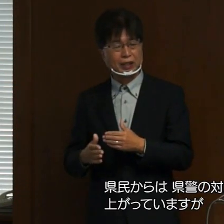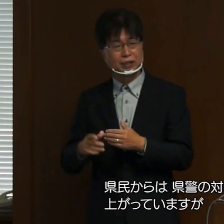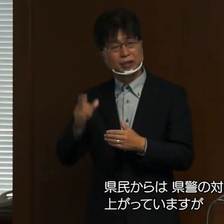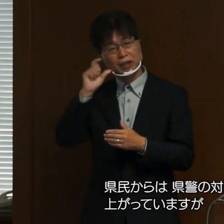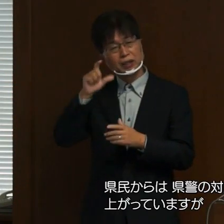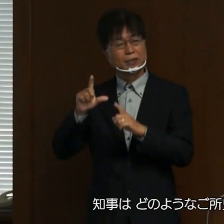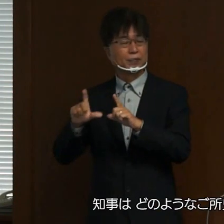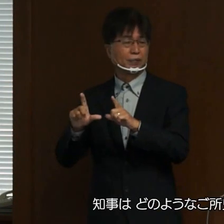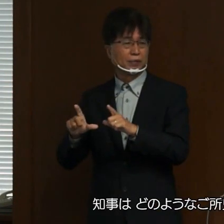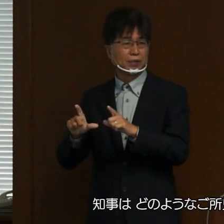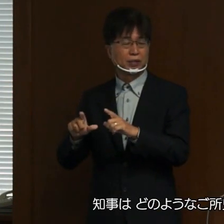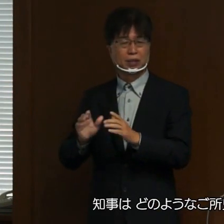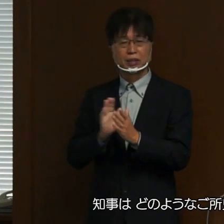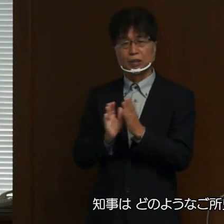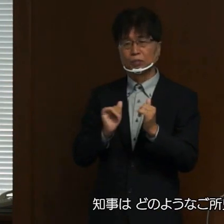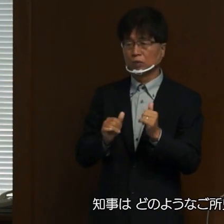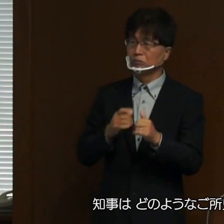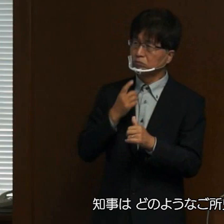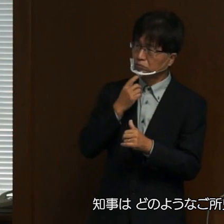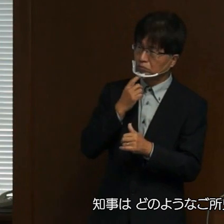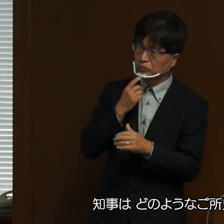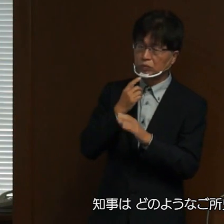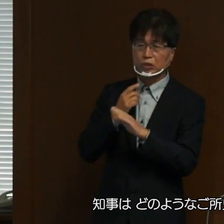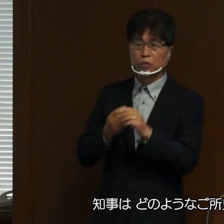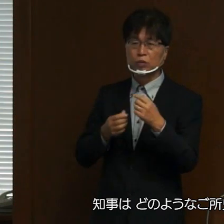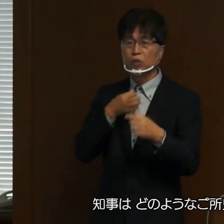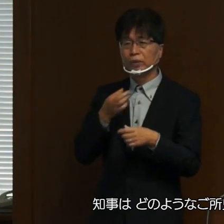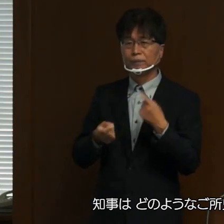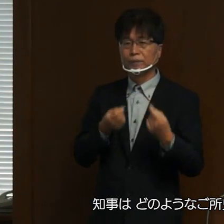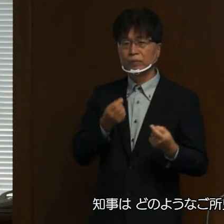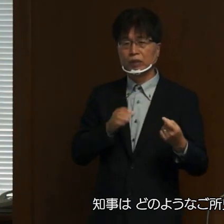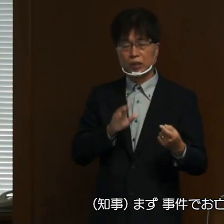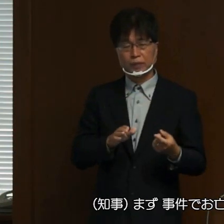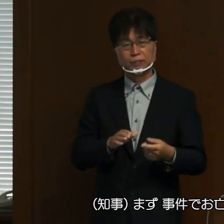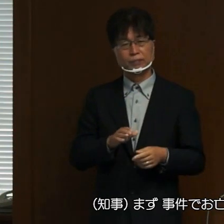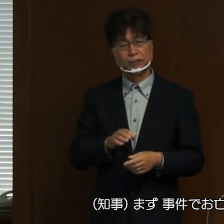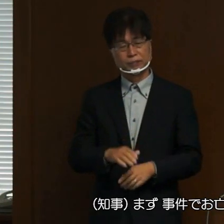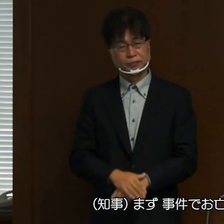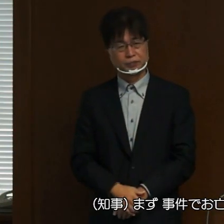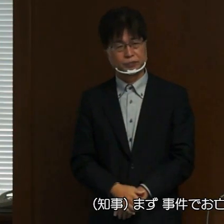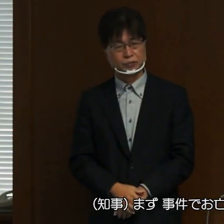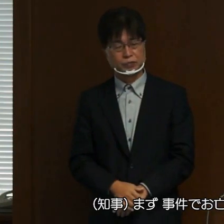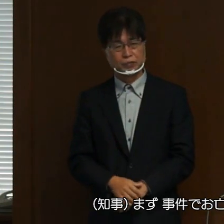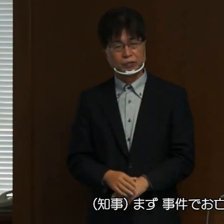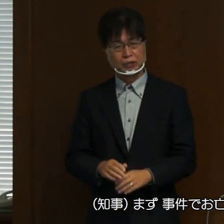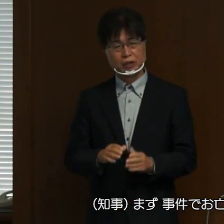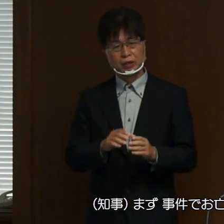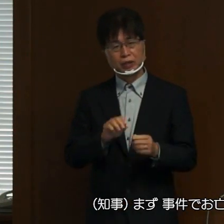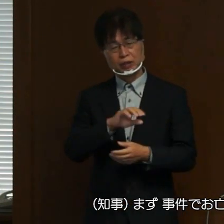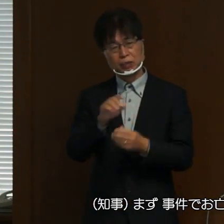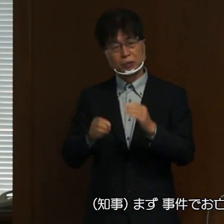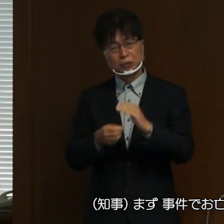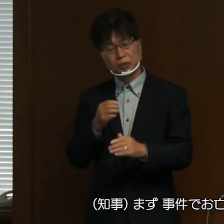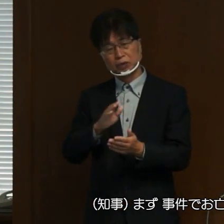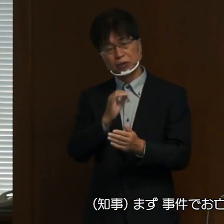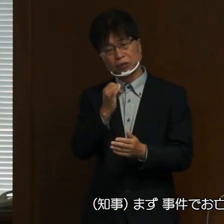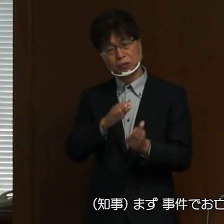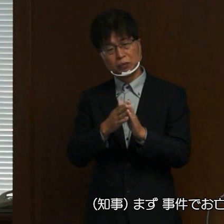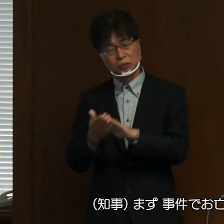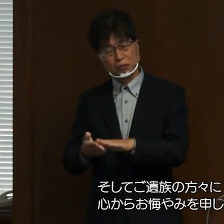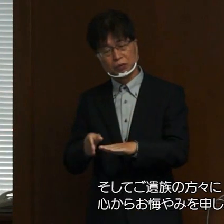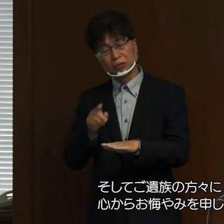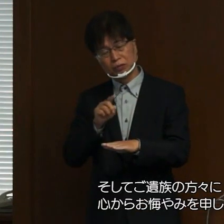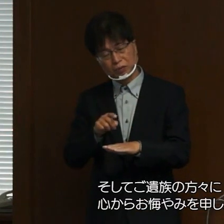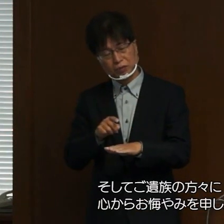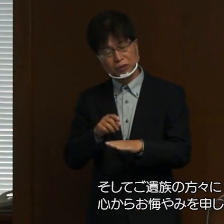視する声が上がっていますが、知事はどのようなご所見をお持ちでしょうか。 はい、まず事件で お亡くなりになられた方